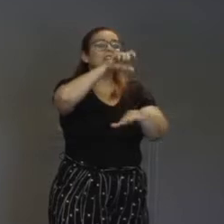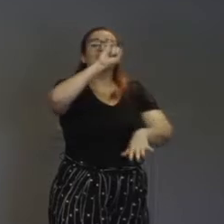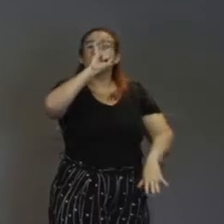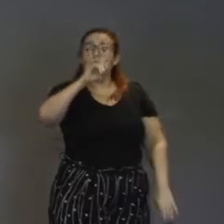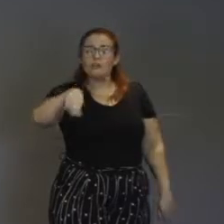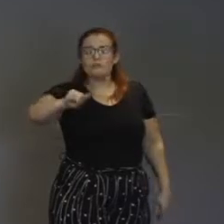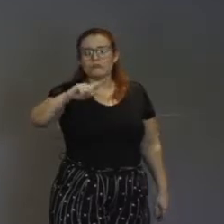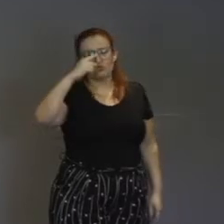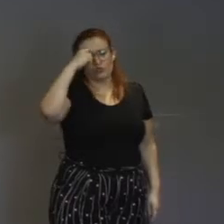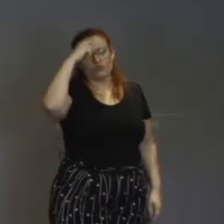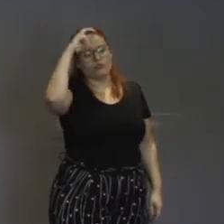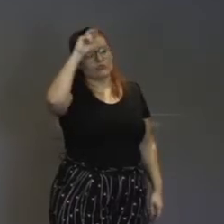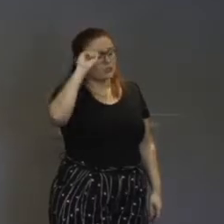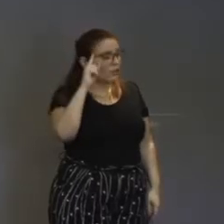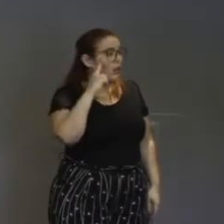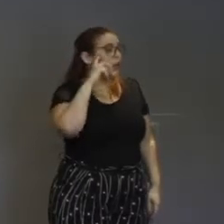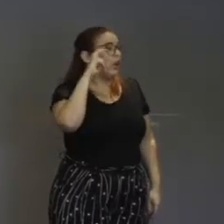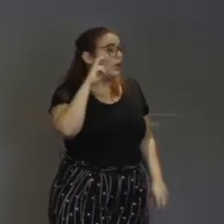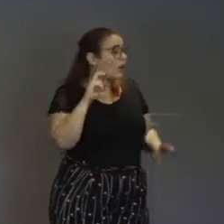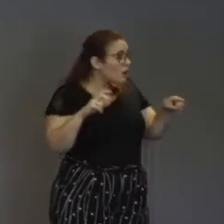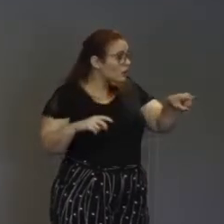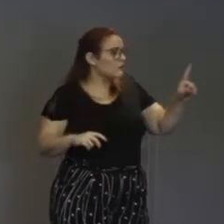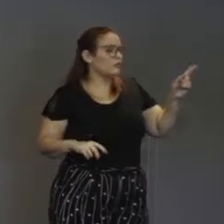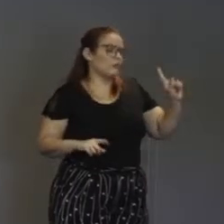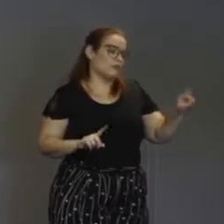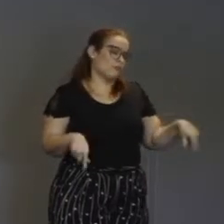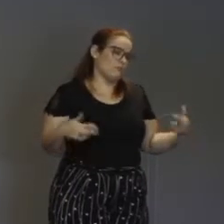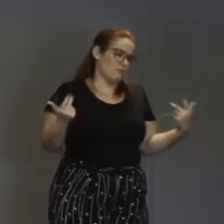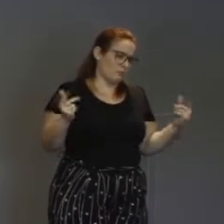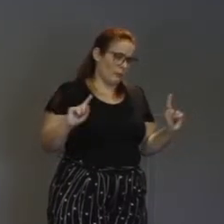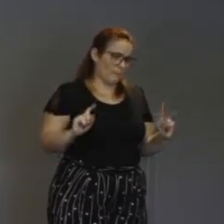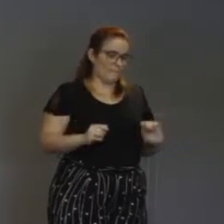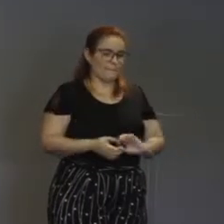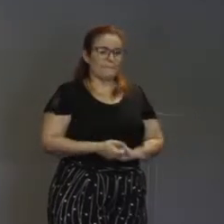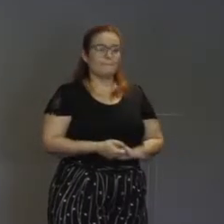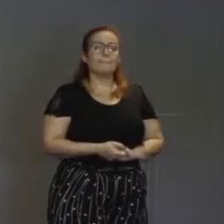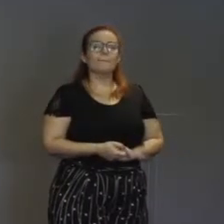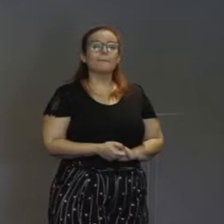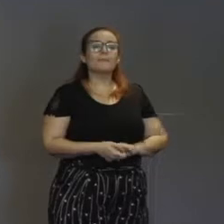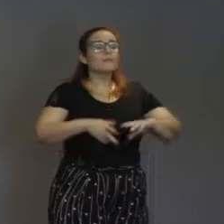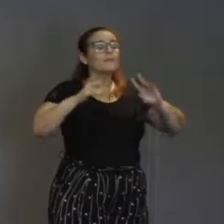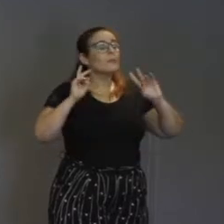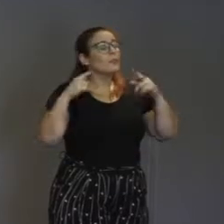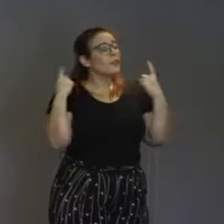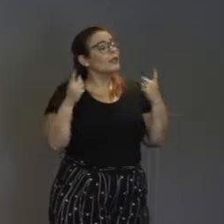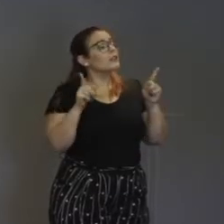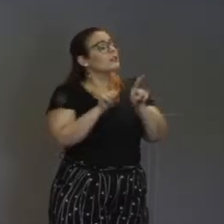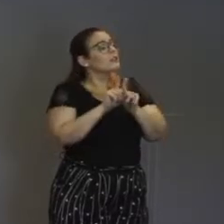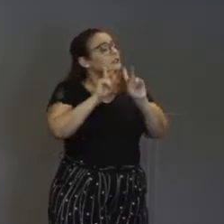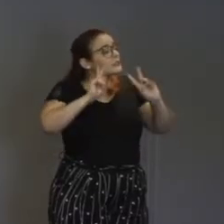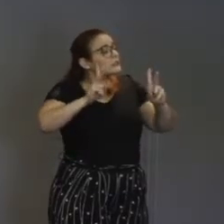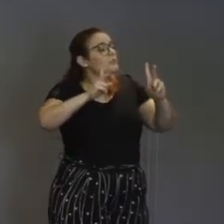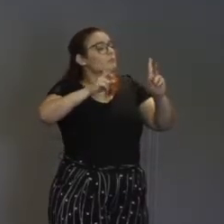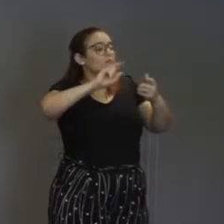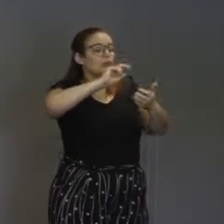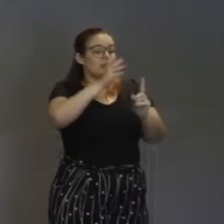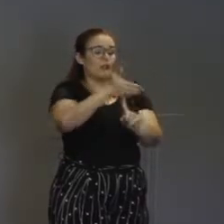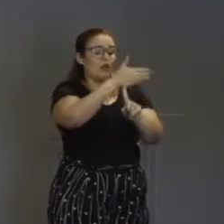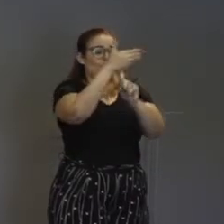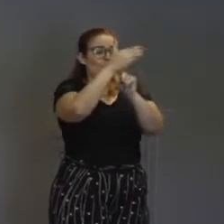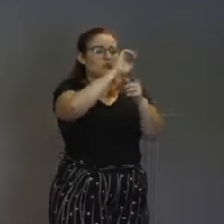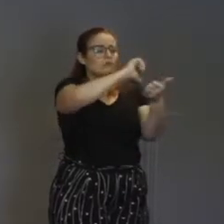Então, Acho que tem muito a ver também a questão da gente estar sempre se adequando às tecnologias, sendo